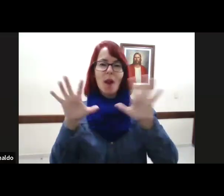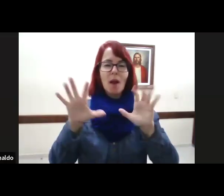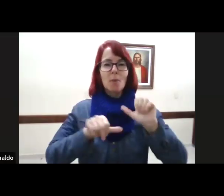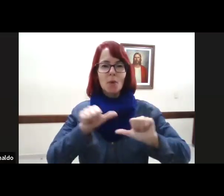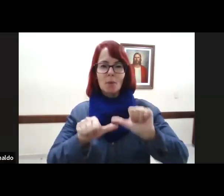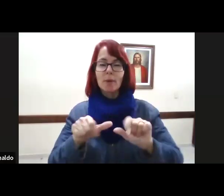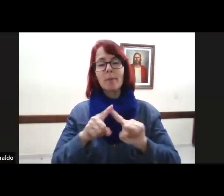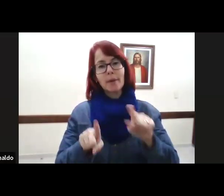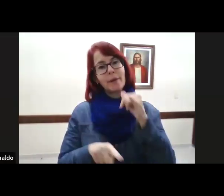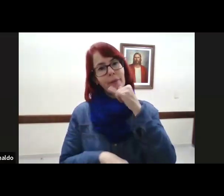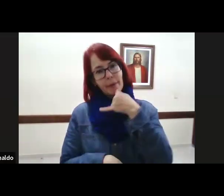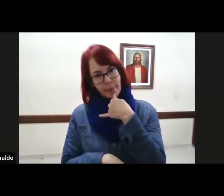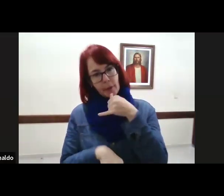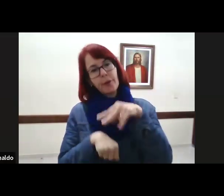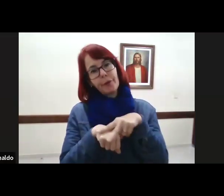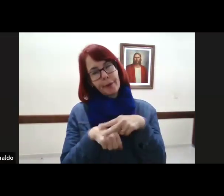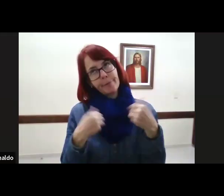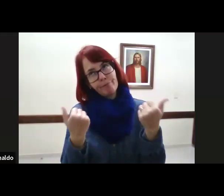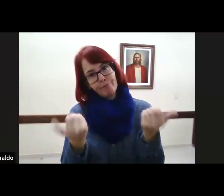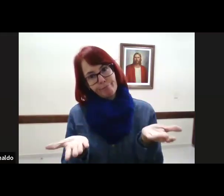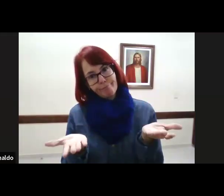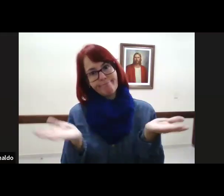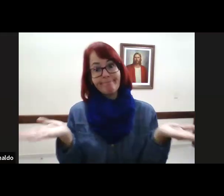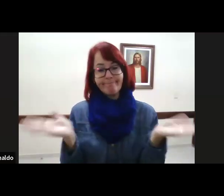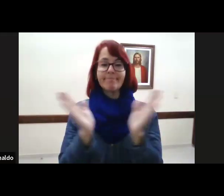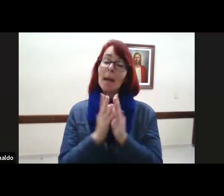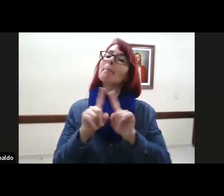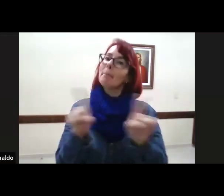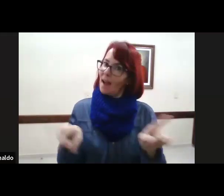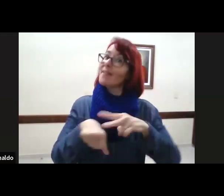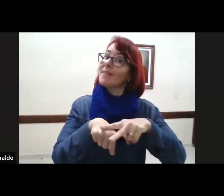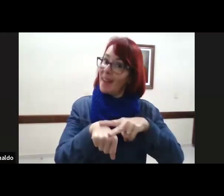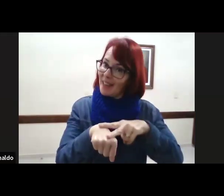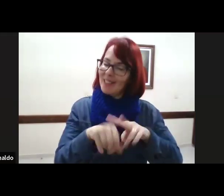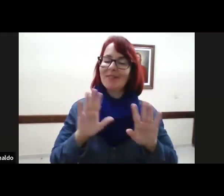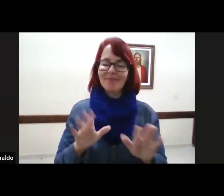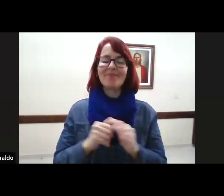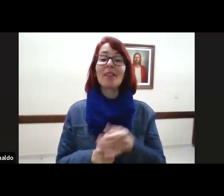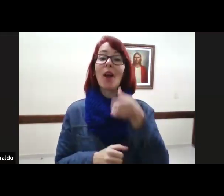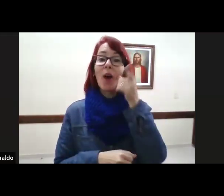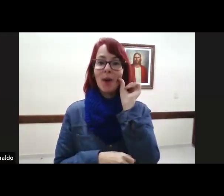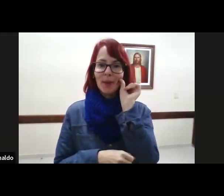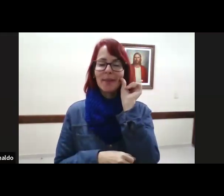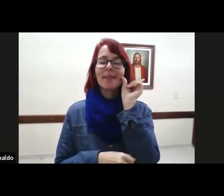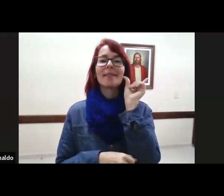Infelizmente é verde, né, Tomazini? Infelizmente é verde. Mas é verde, né? E ontem